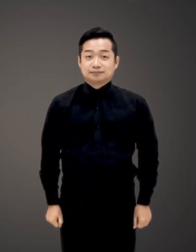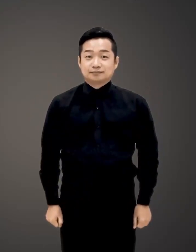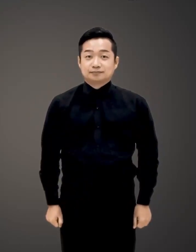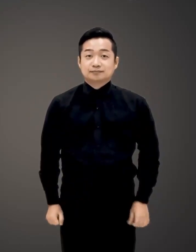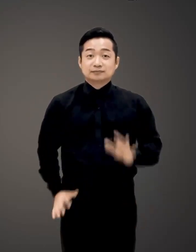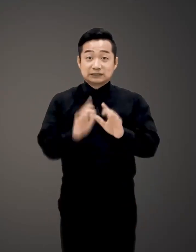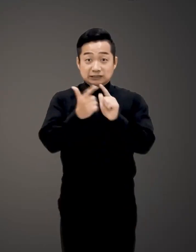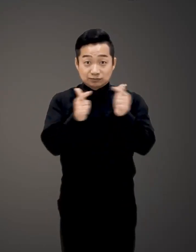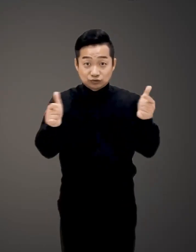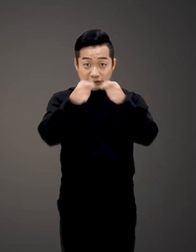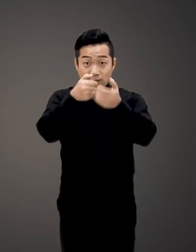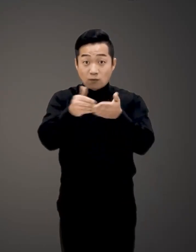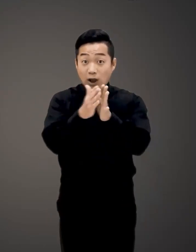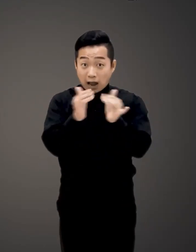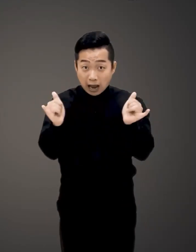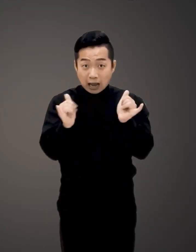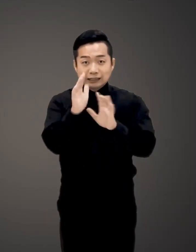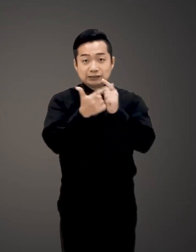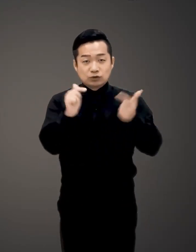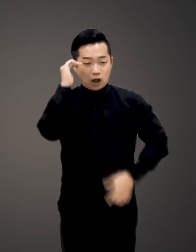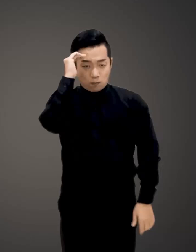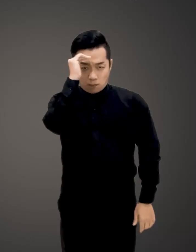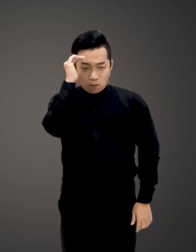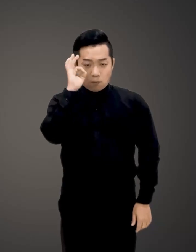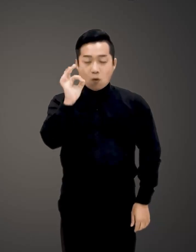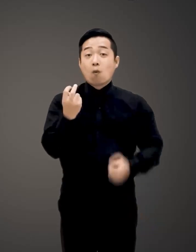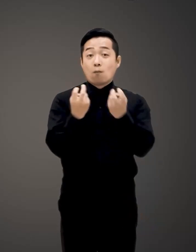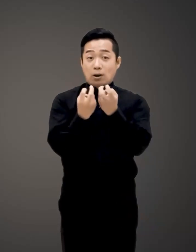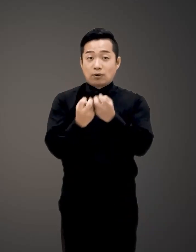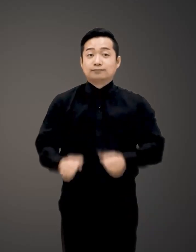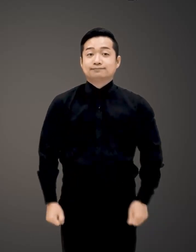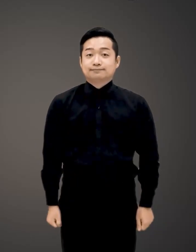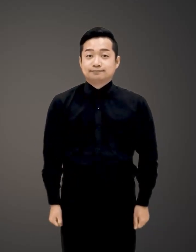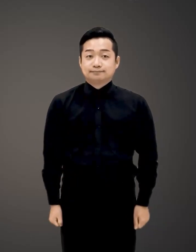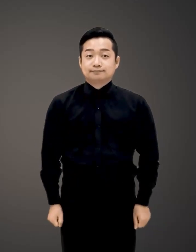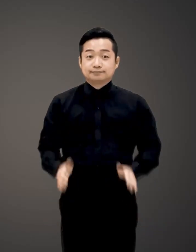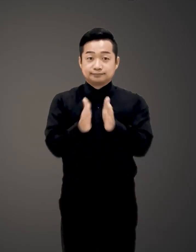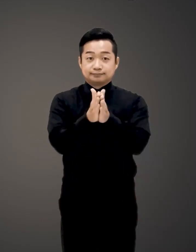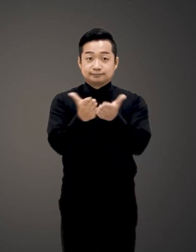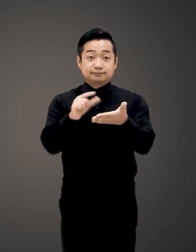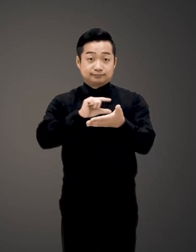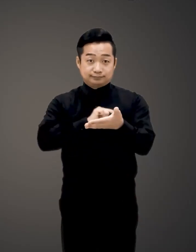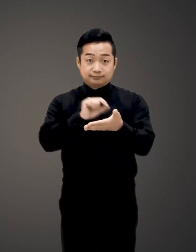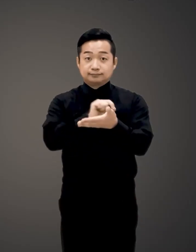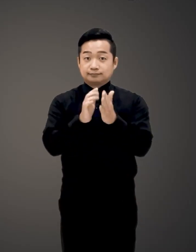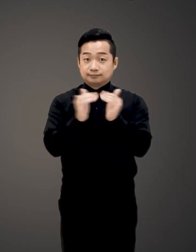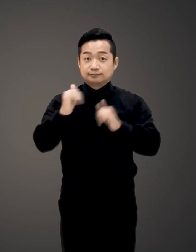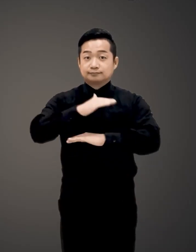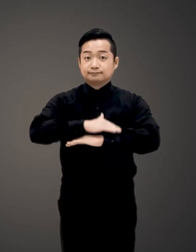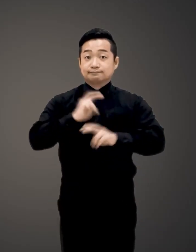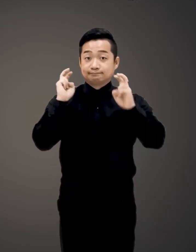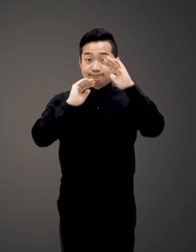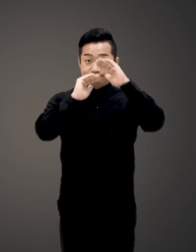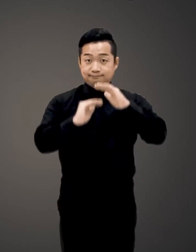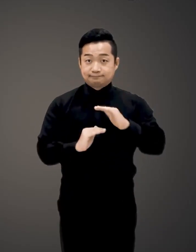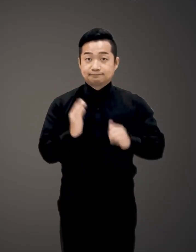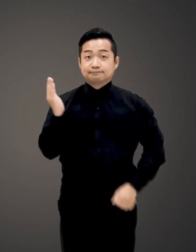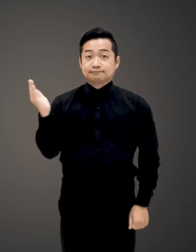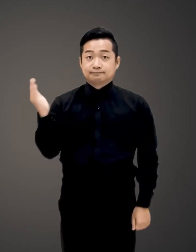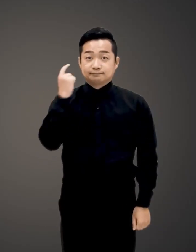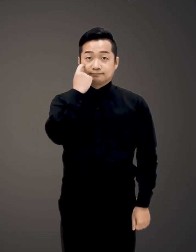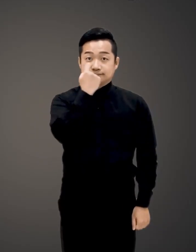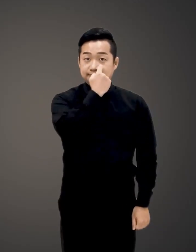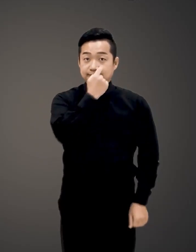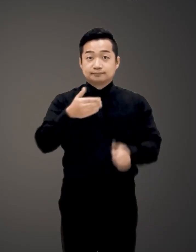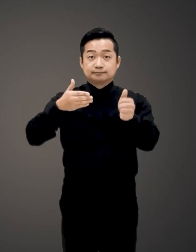해요. 식물 세밀화가가 식물을 보는 방법. 도서명 식물 산책.